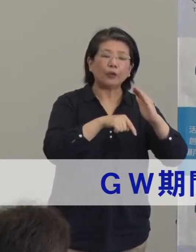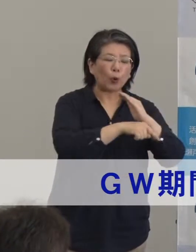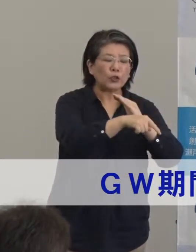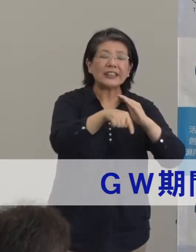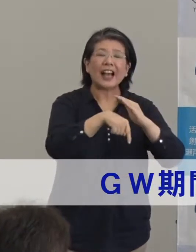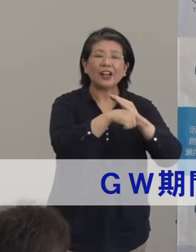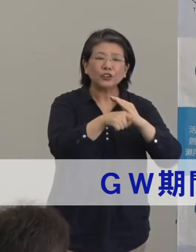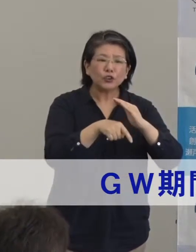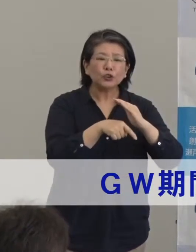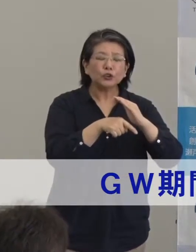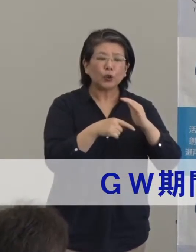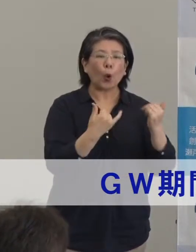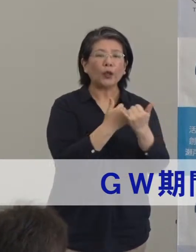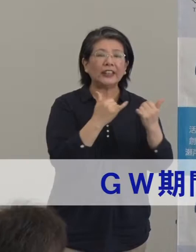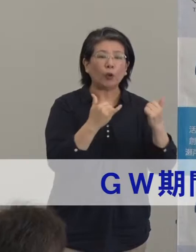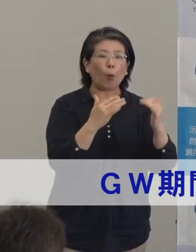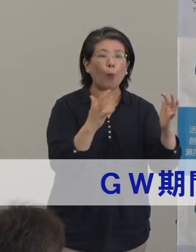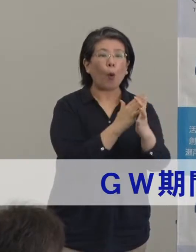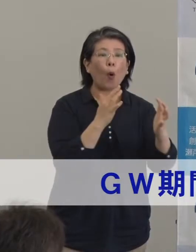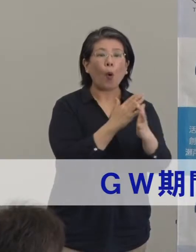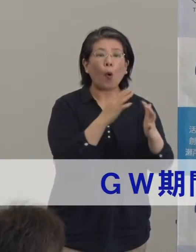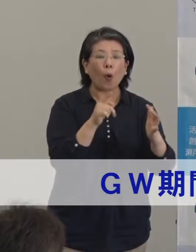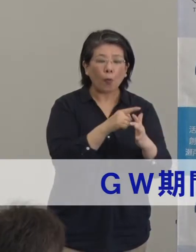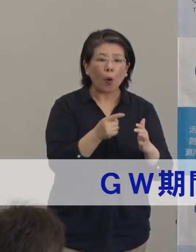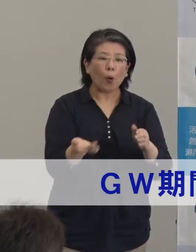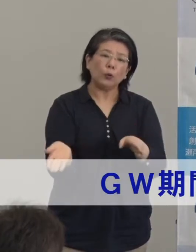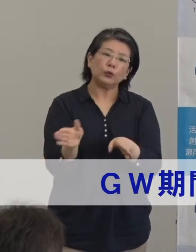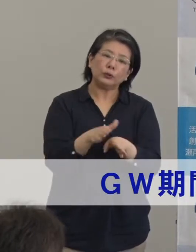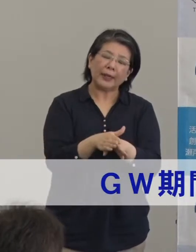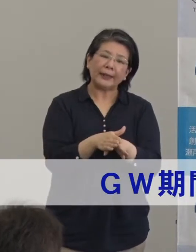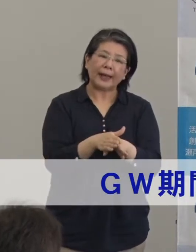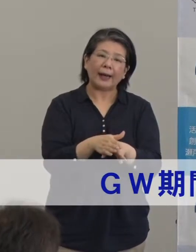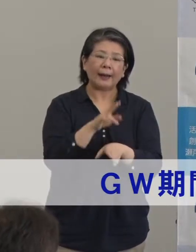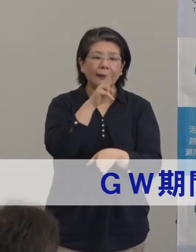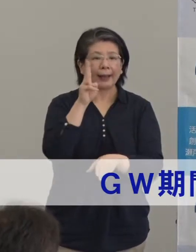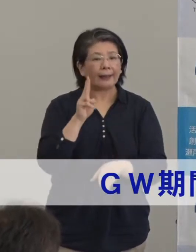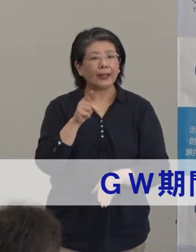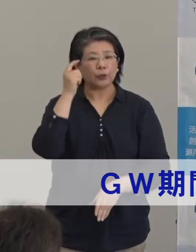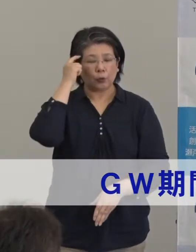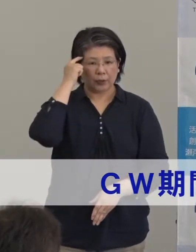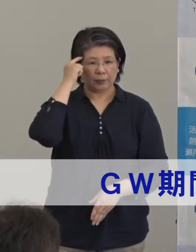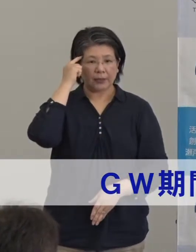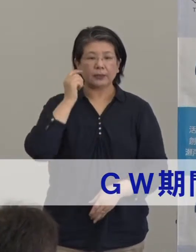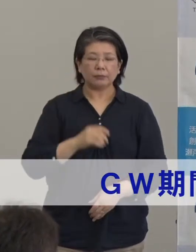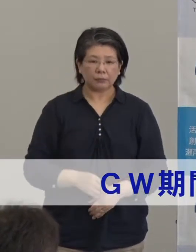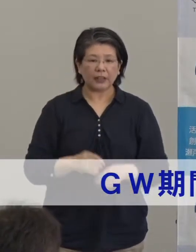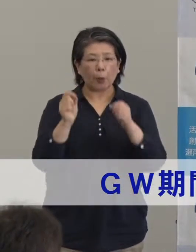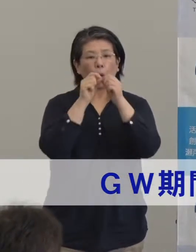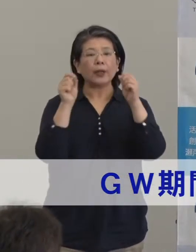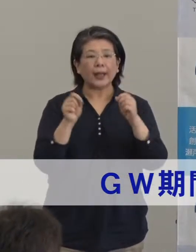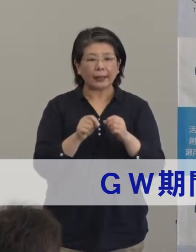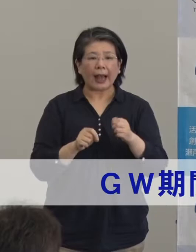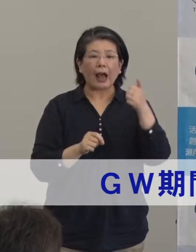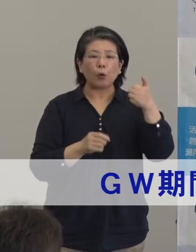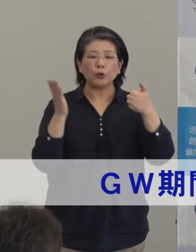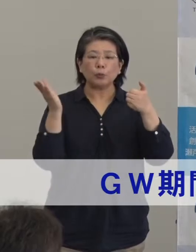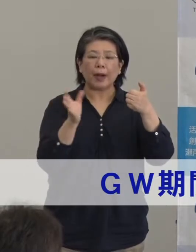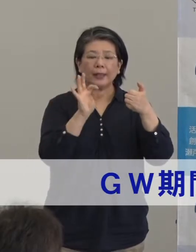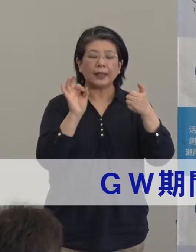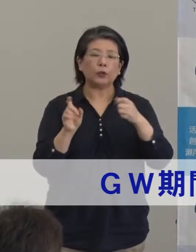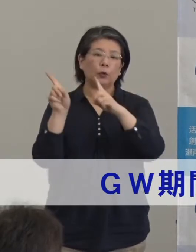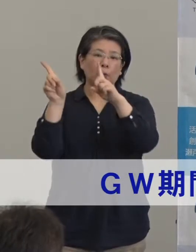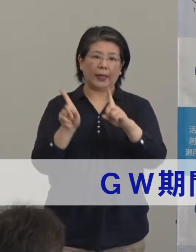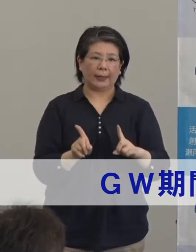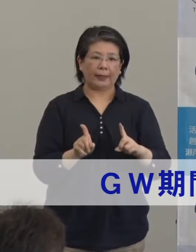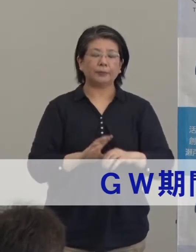外出の基準となるものではないのではないかなというふうに思っています。それでも5割を減っているということでございます。で、一方で本市